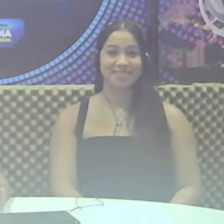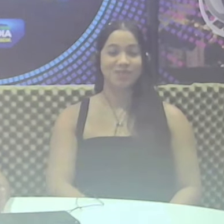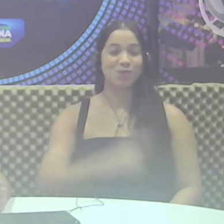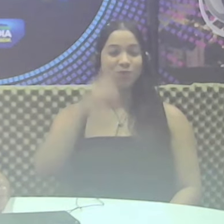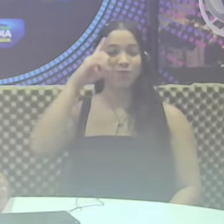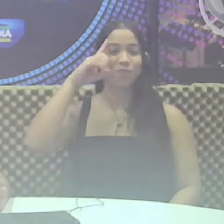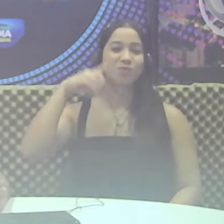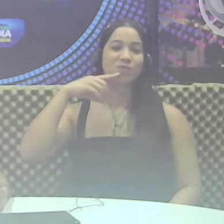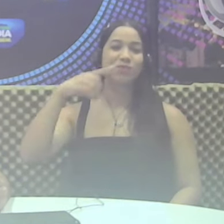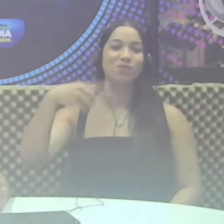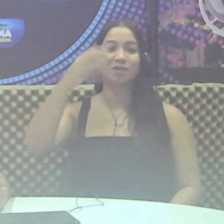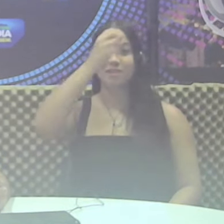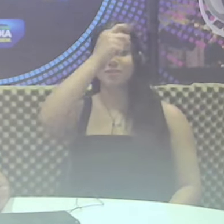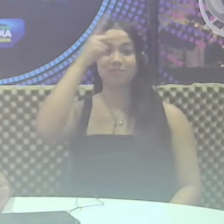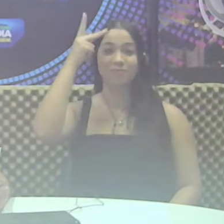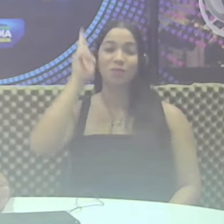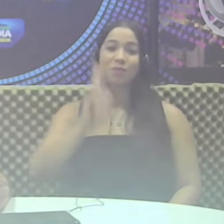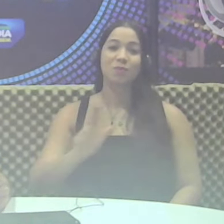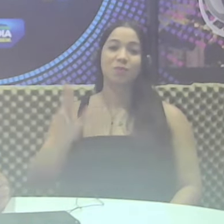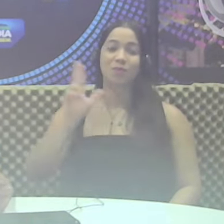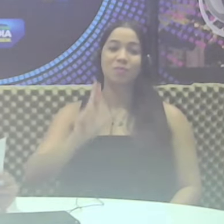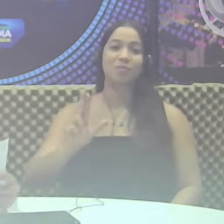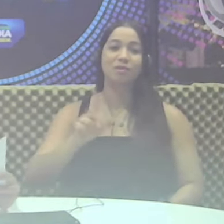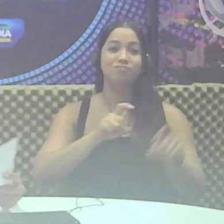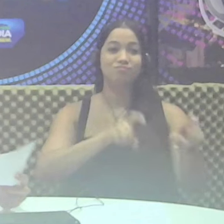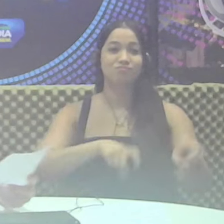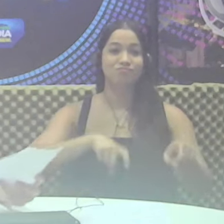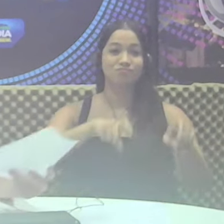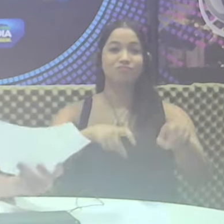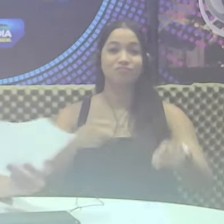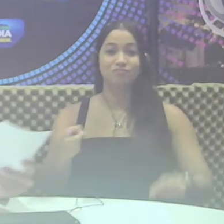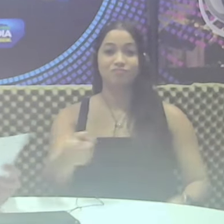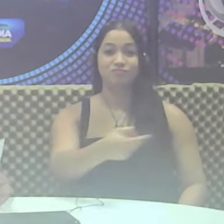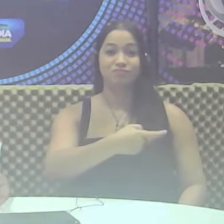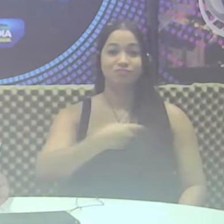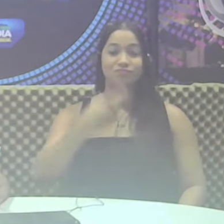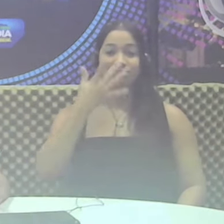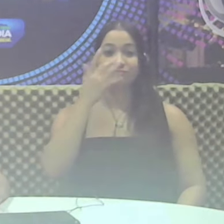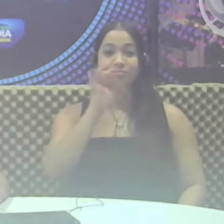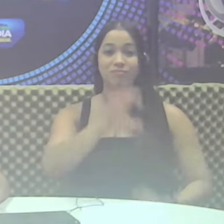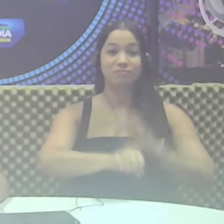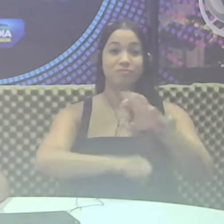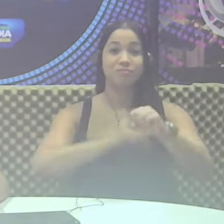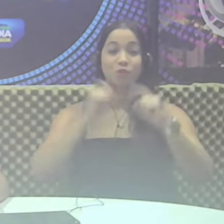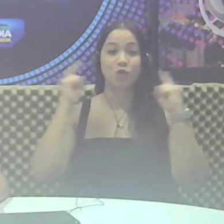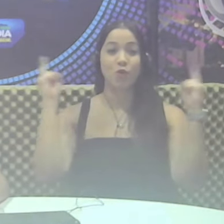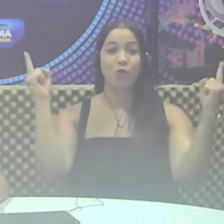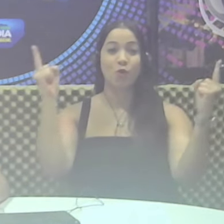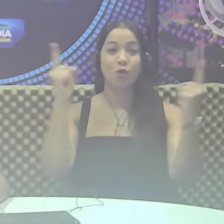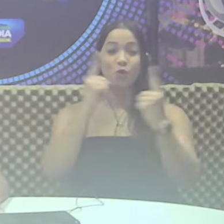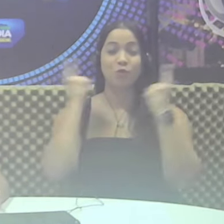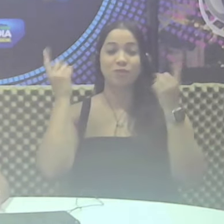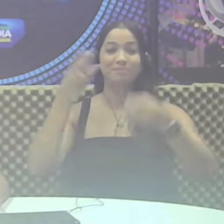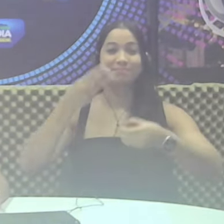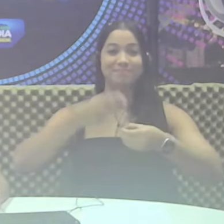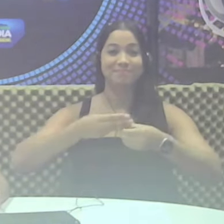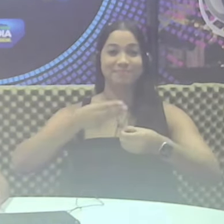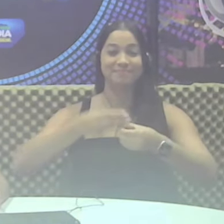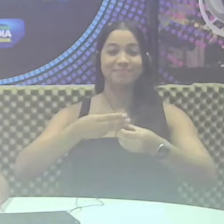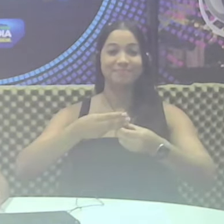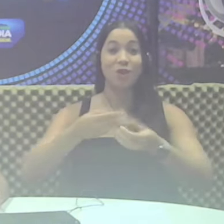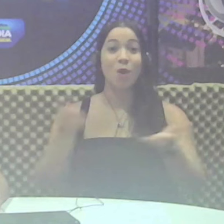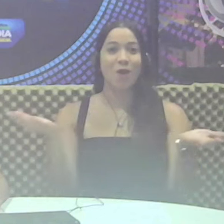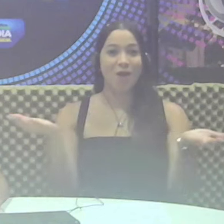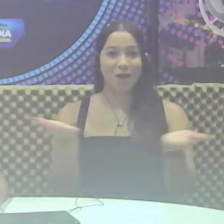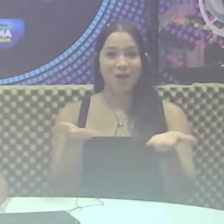Diariamente, a Prefeitura de Uberlândia leva os serviços de capina, roçagem e catatreco para todas as regiões do município. Hoje,